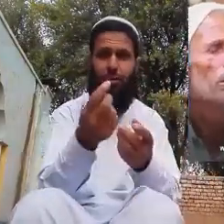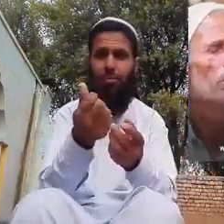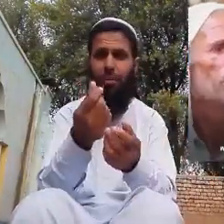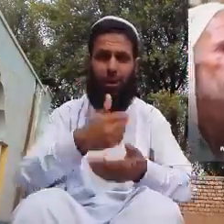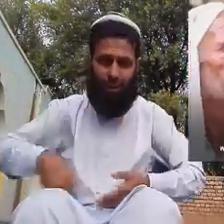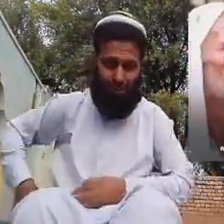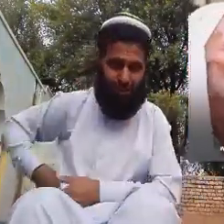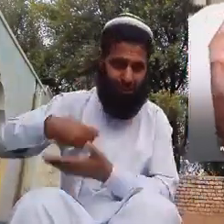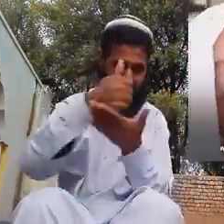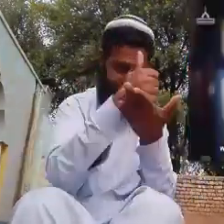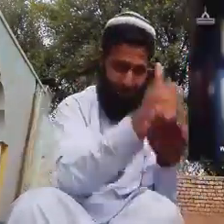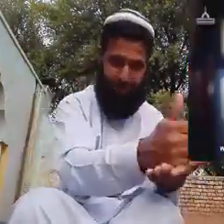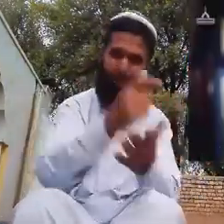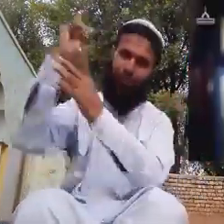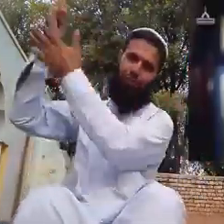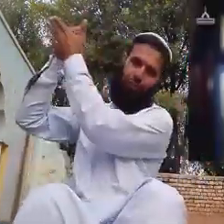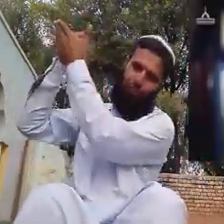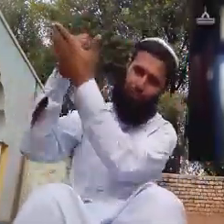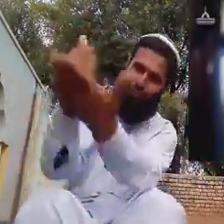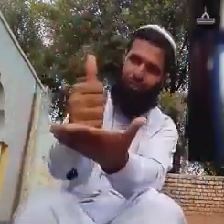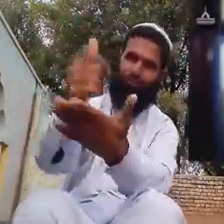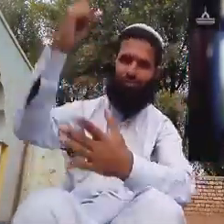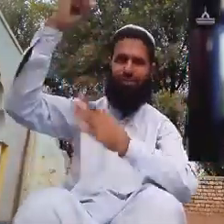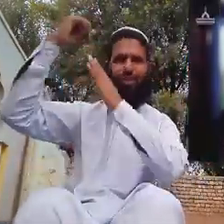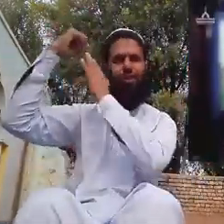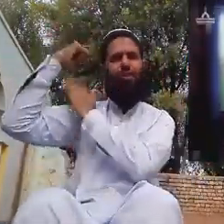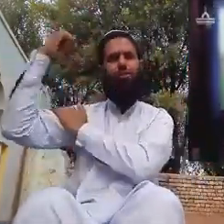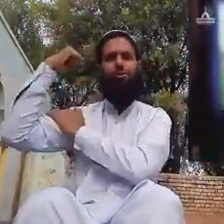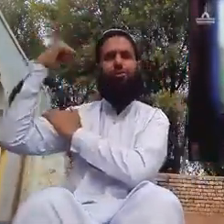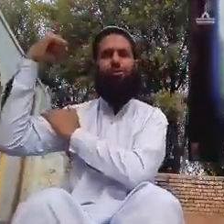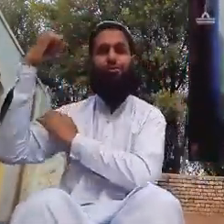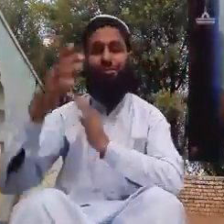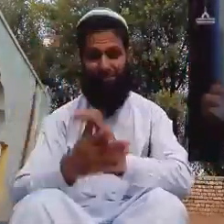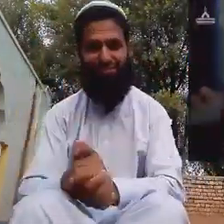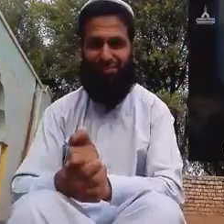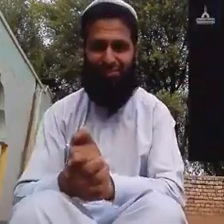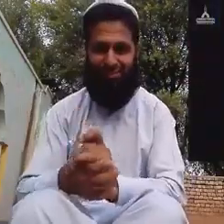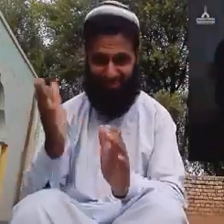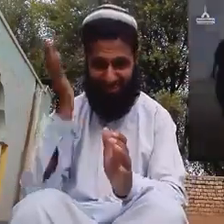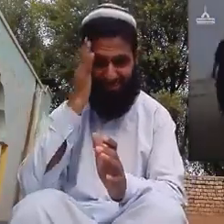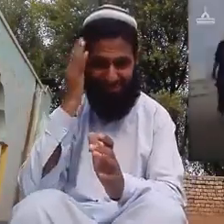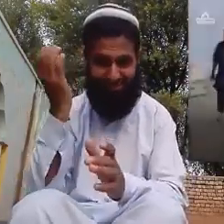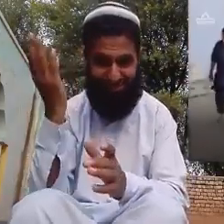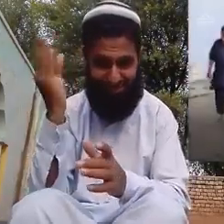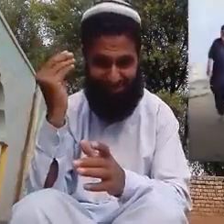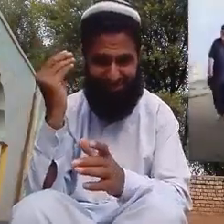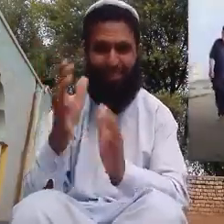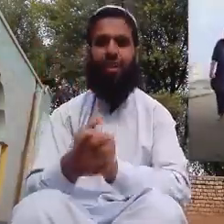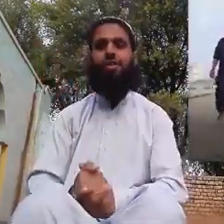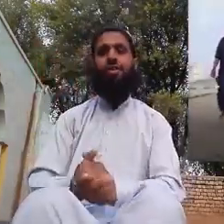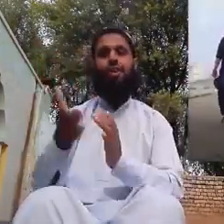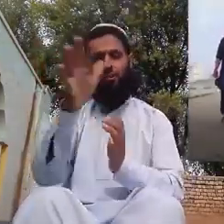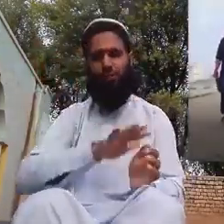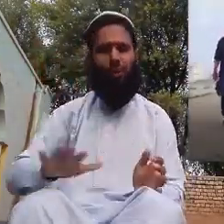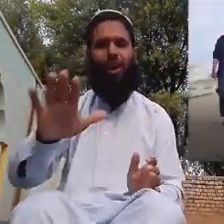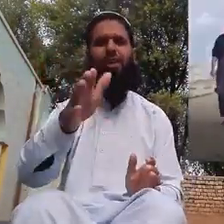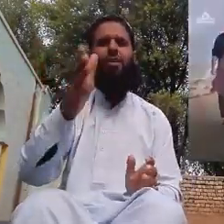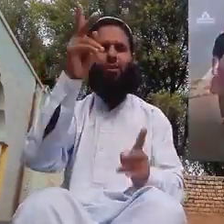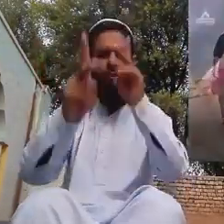उसने मजबूर किया, उस शख्स ने 50 रुपए उसे दे दिए और अपनी थैली को लकड़ी के बुरादे